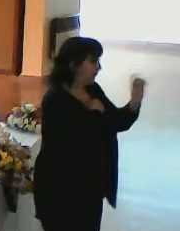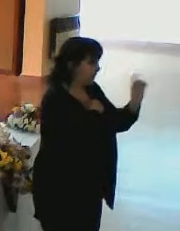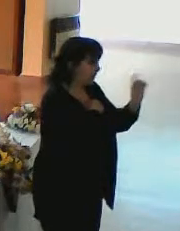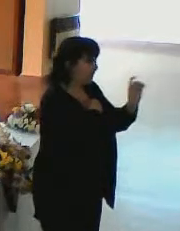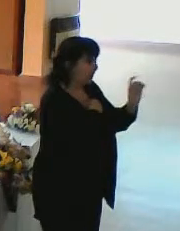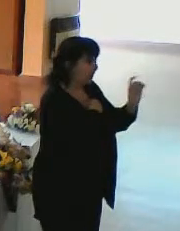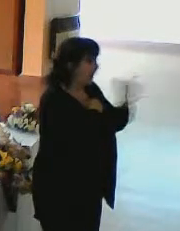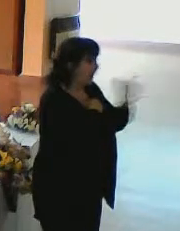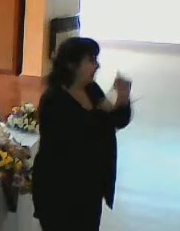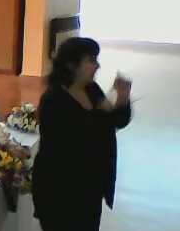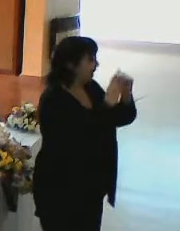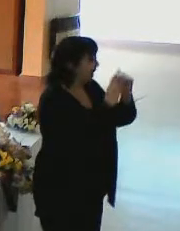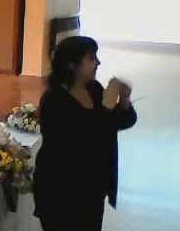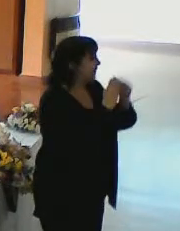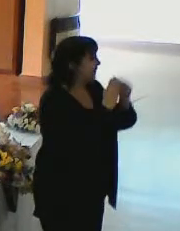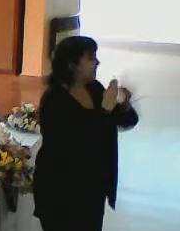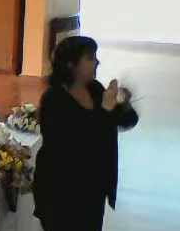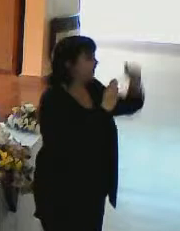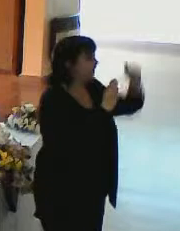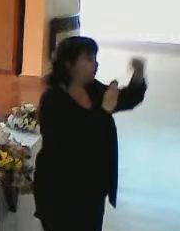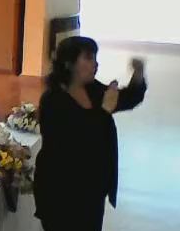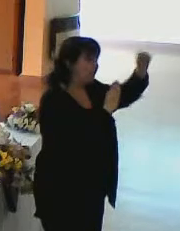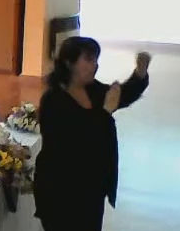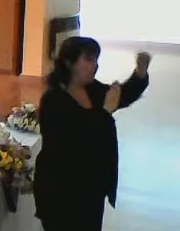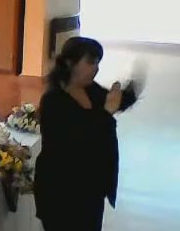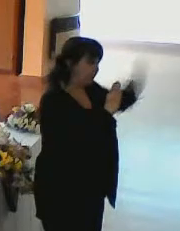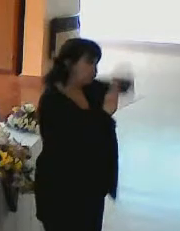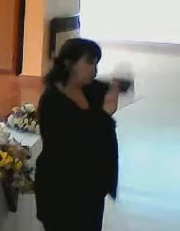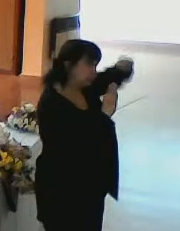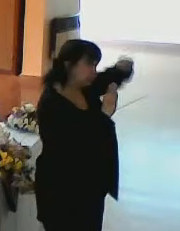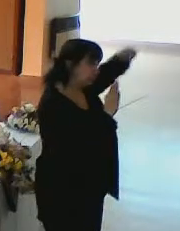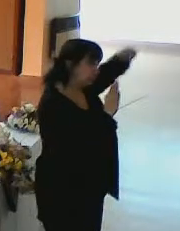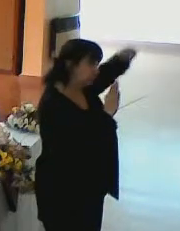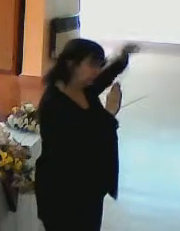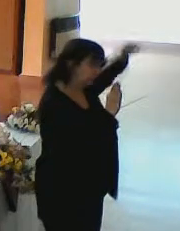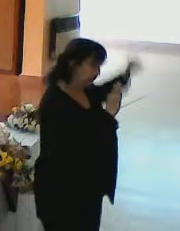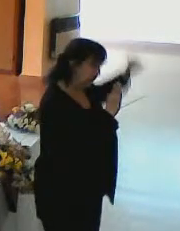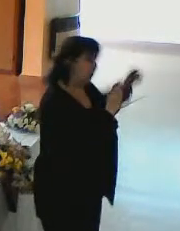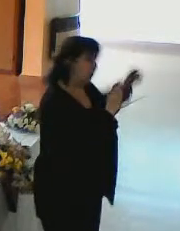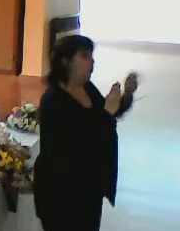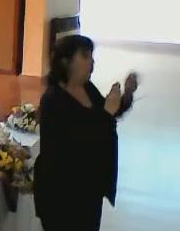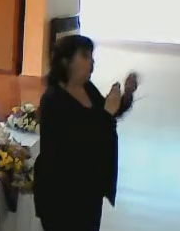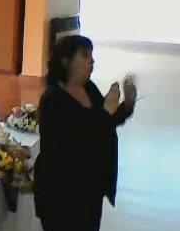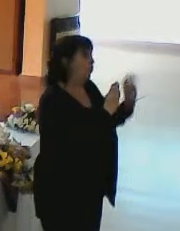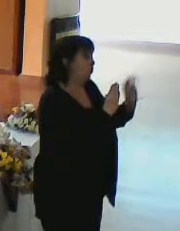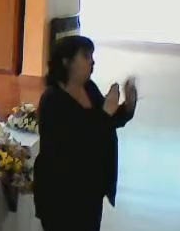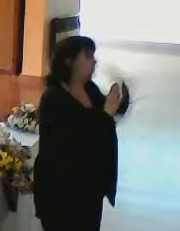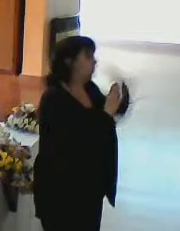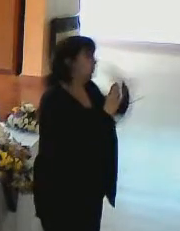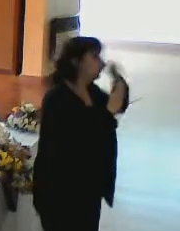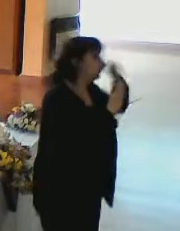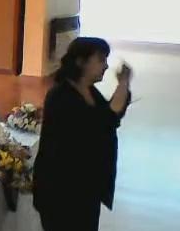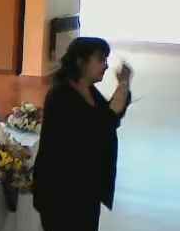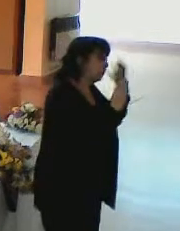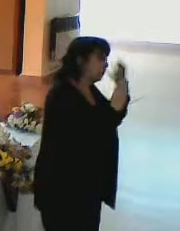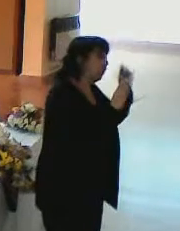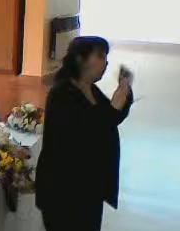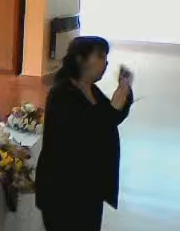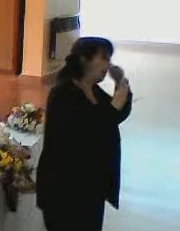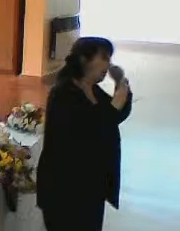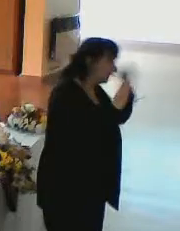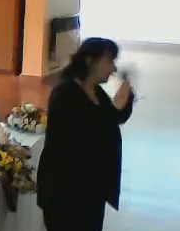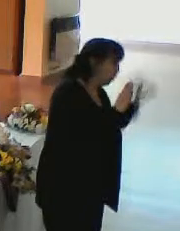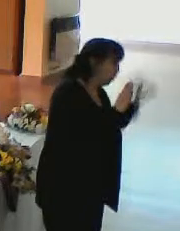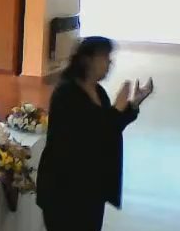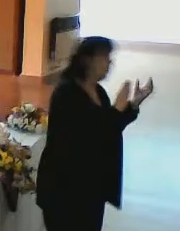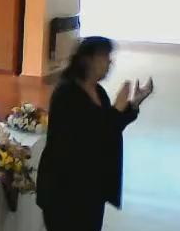a esta frecuencia que hay con trastornos que tienen que ver con los psiquiátricos, como hemos